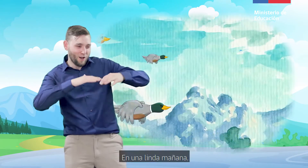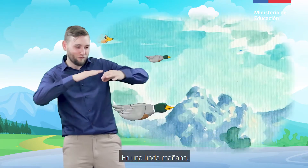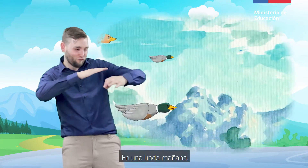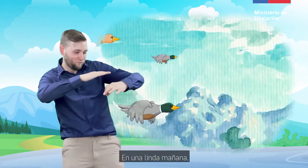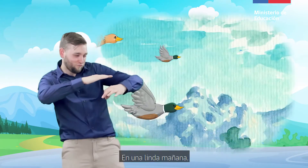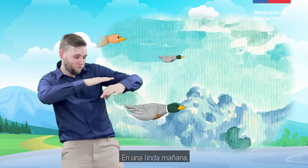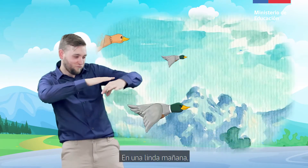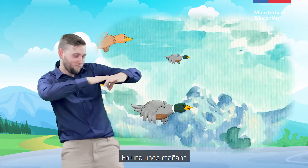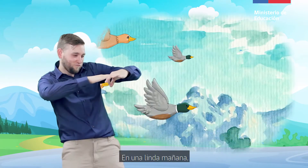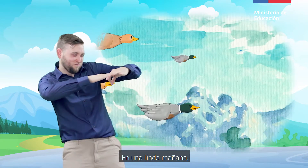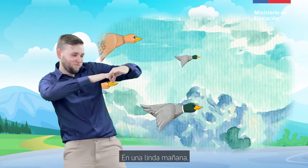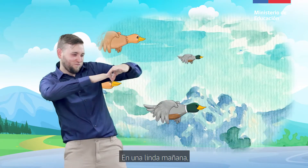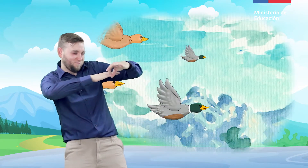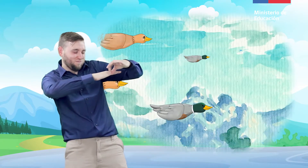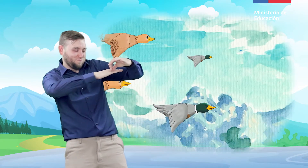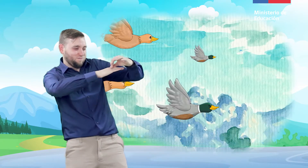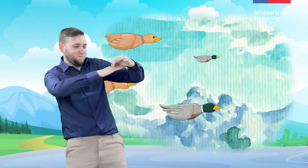En una linda mañana,